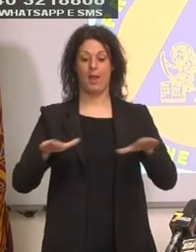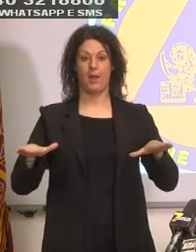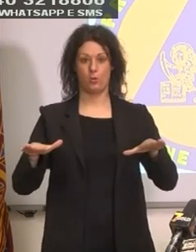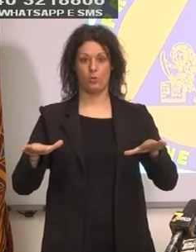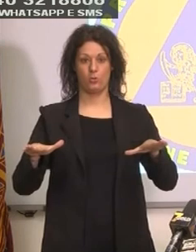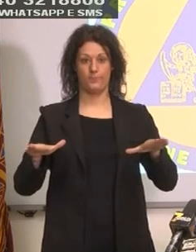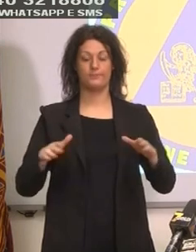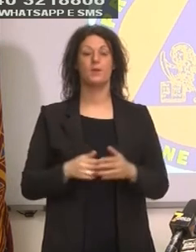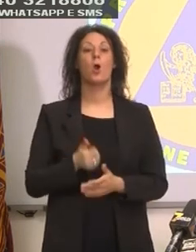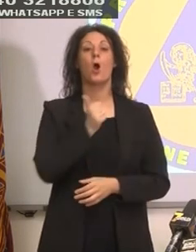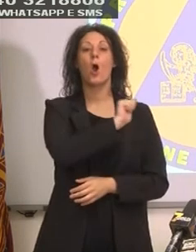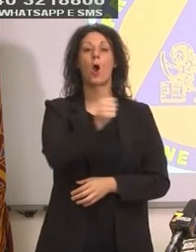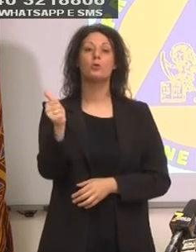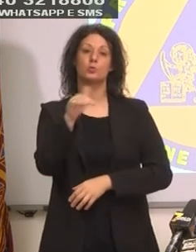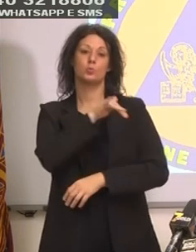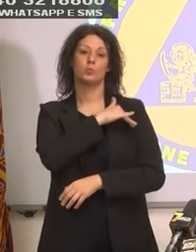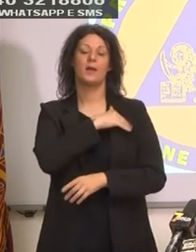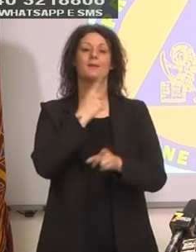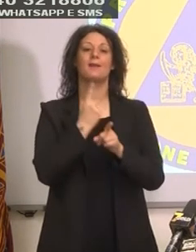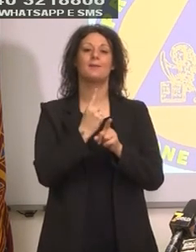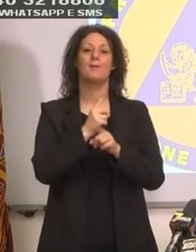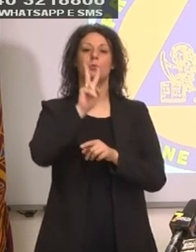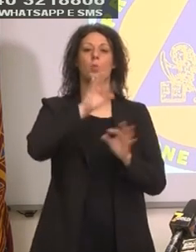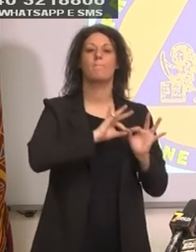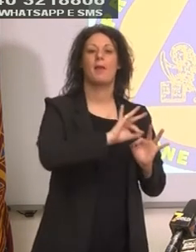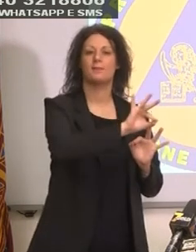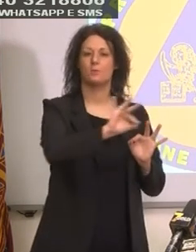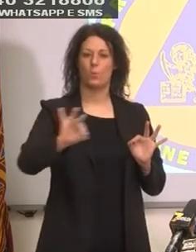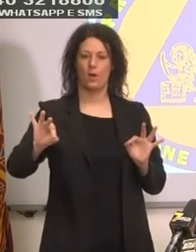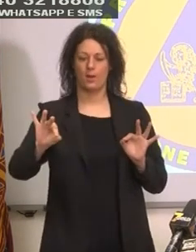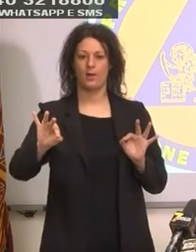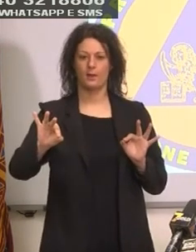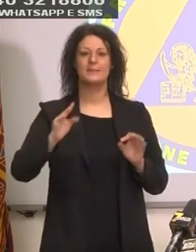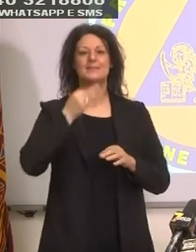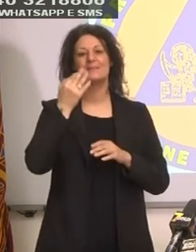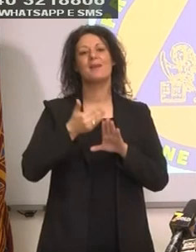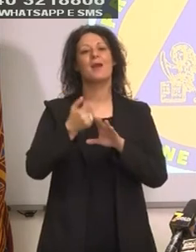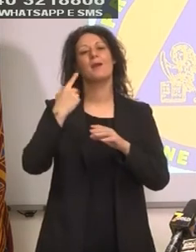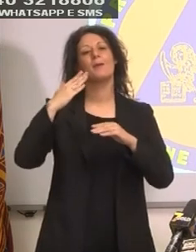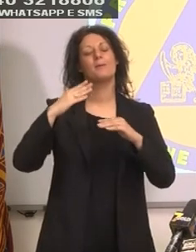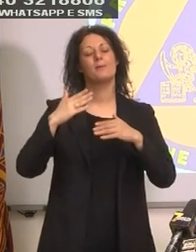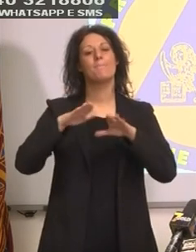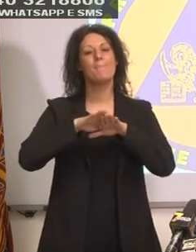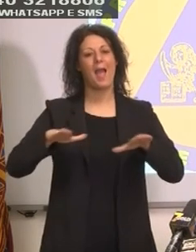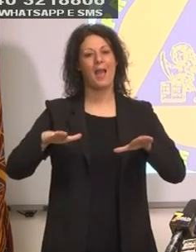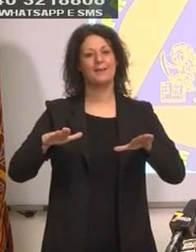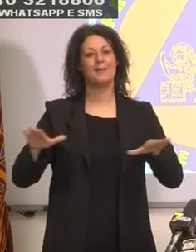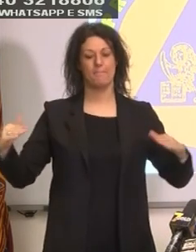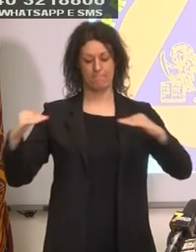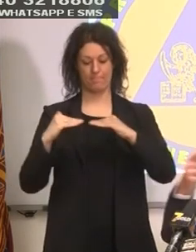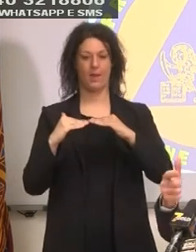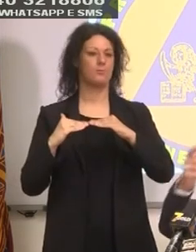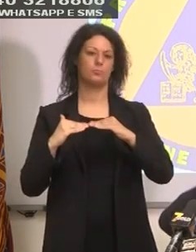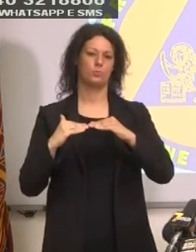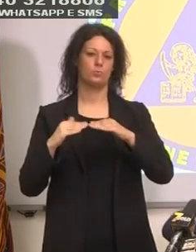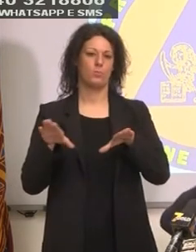uno spazio vitale di 2 metri quadrati, quindi ci sarà un distanziamento tra i banchi, non saranno più attaccati come prima. E qui si apre anche